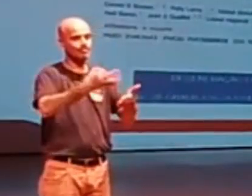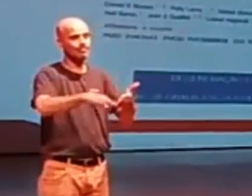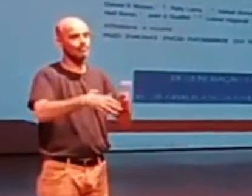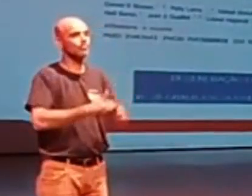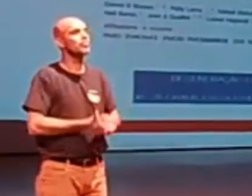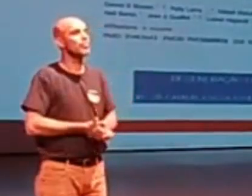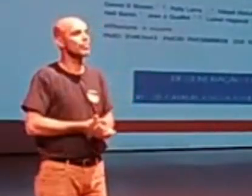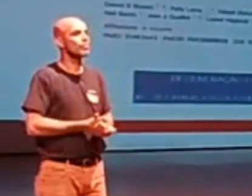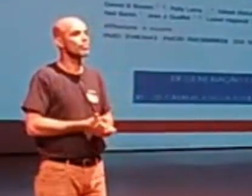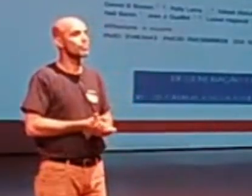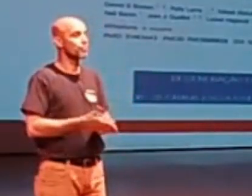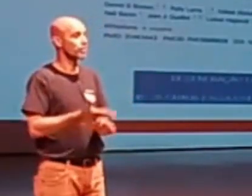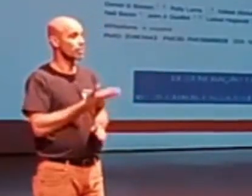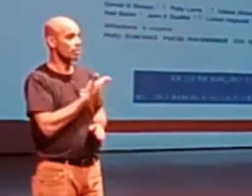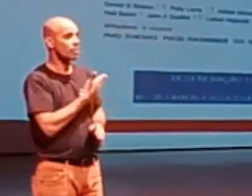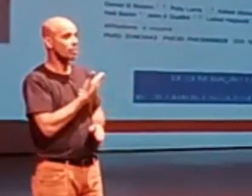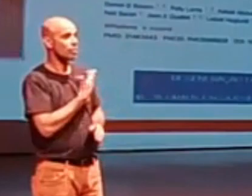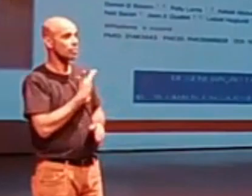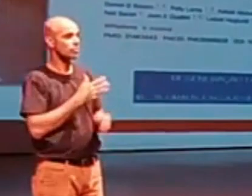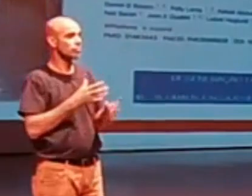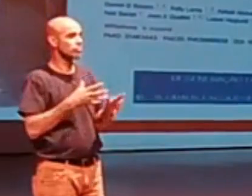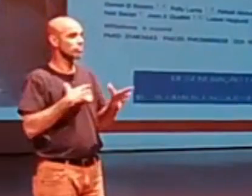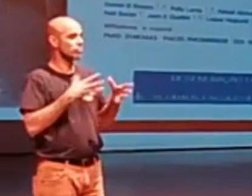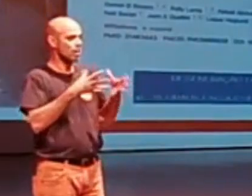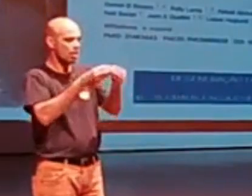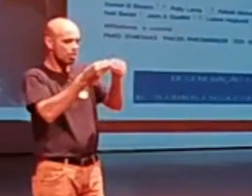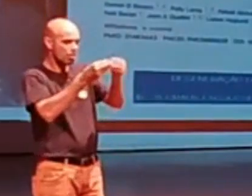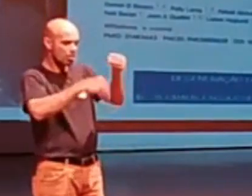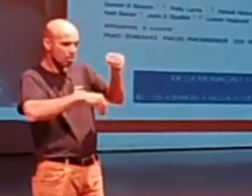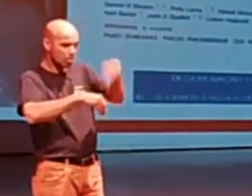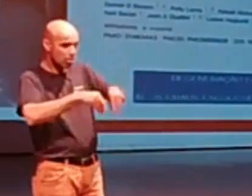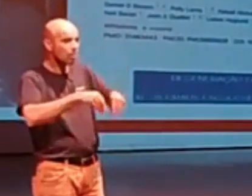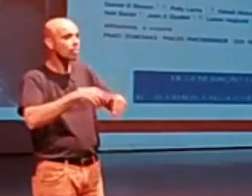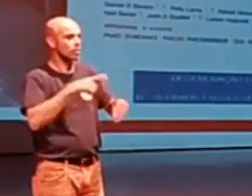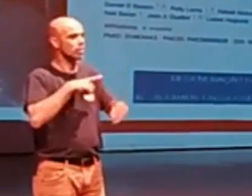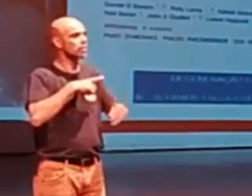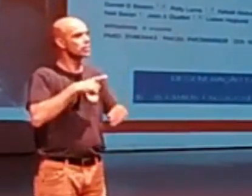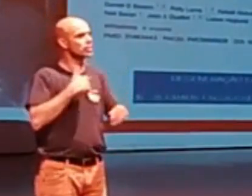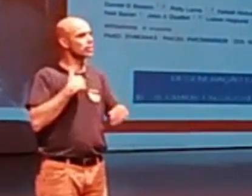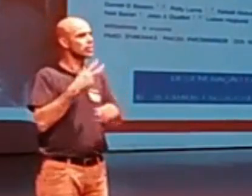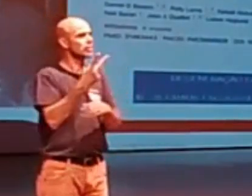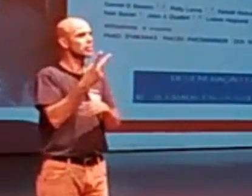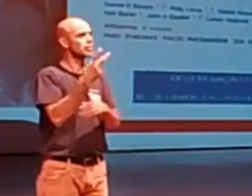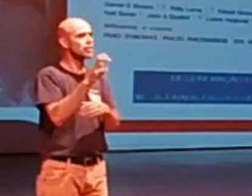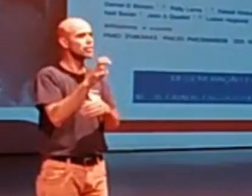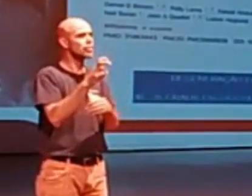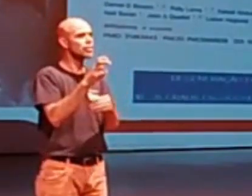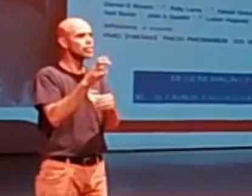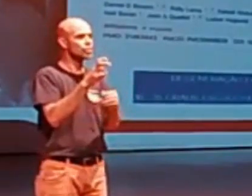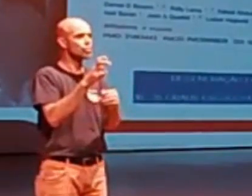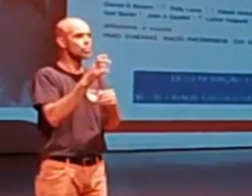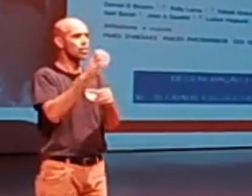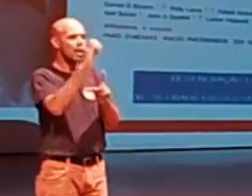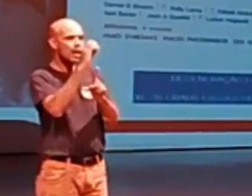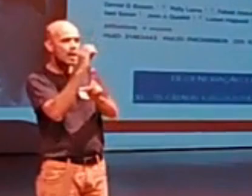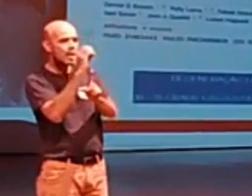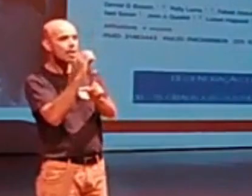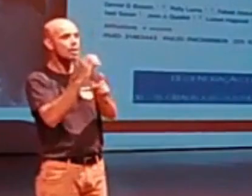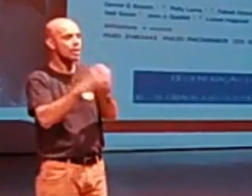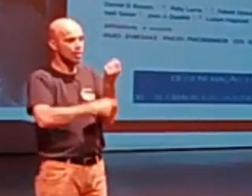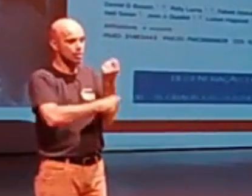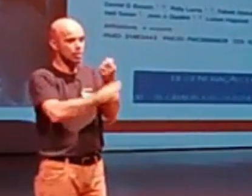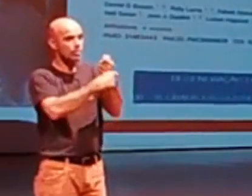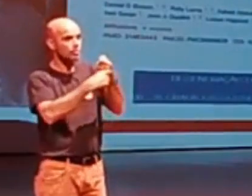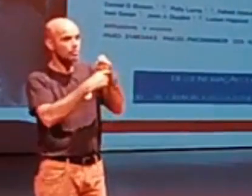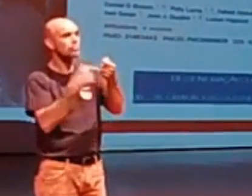Bom, e com relação às degenerações facetárias, já existe trabalho que a 30 a 35 graus de escoliose, para pensar nos